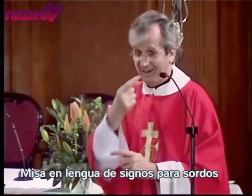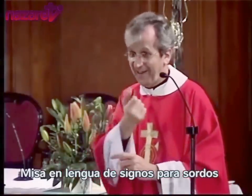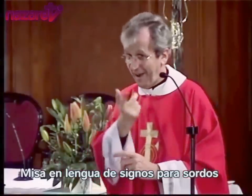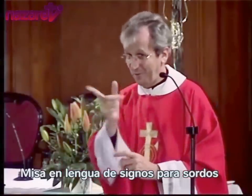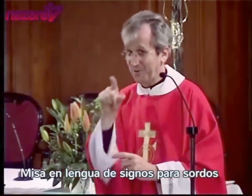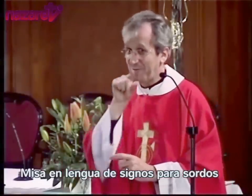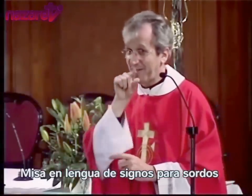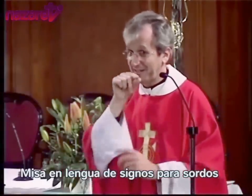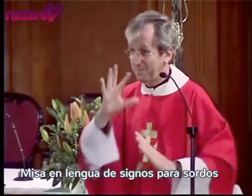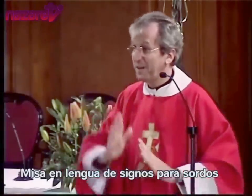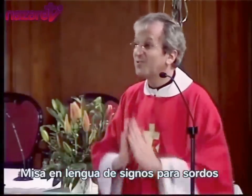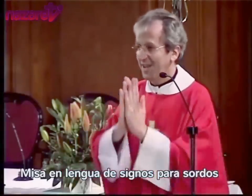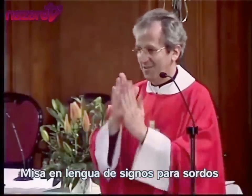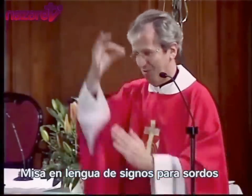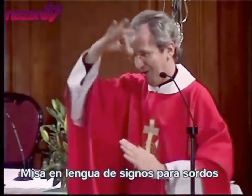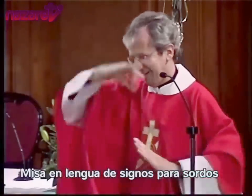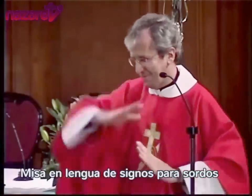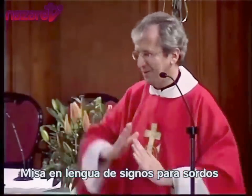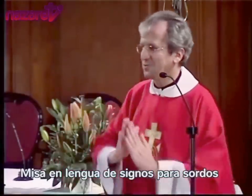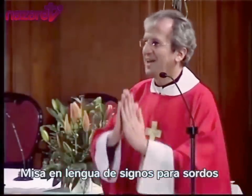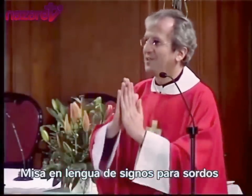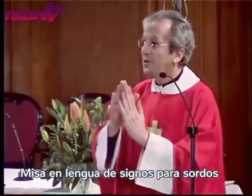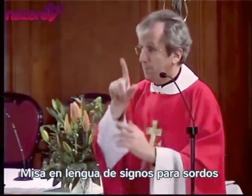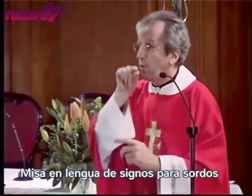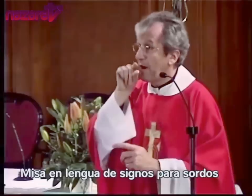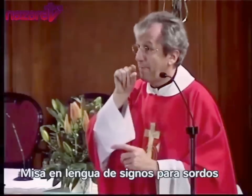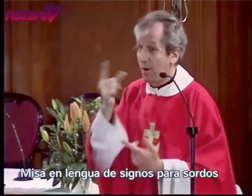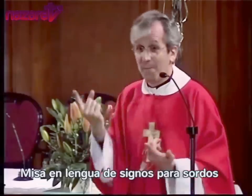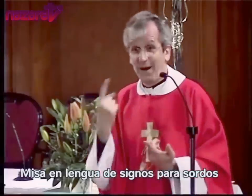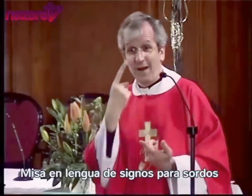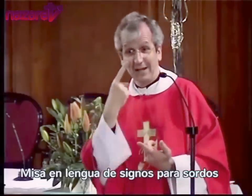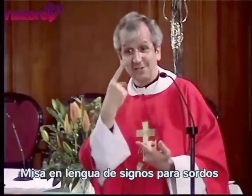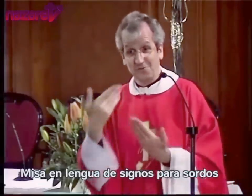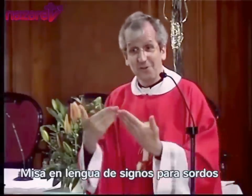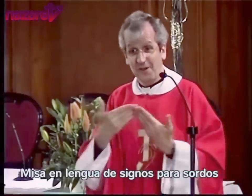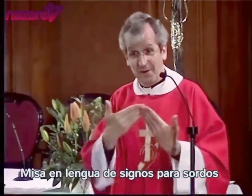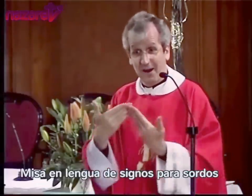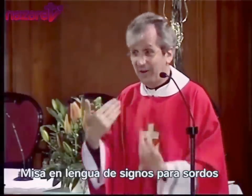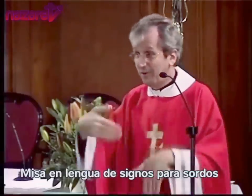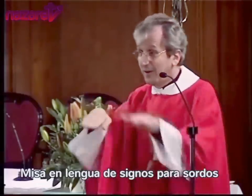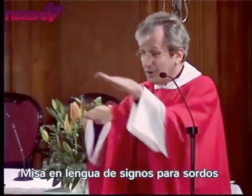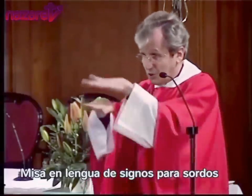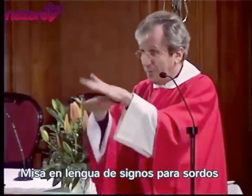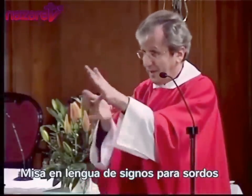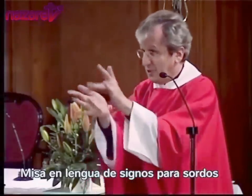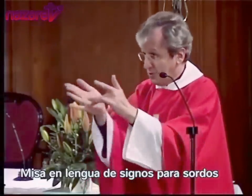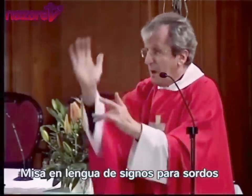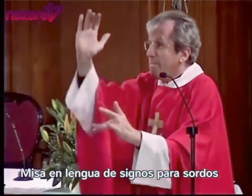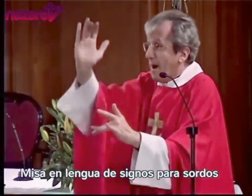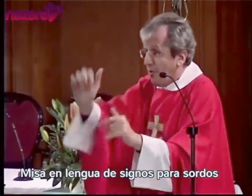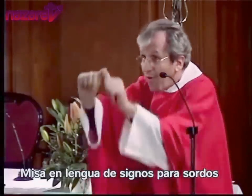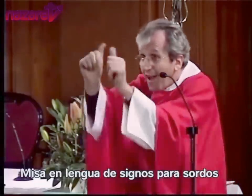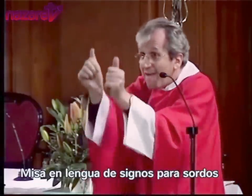podría hacer, ¿eh? Algunos todavía hacéis Espíritu Santo, pero la paloma, así nos lo dice el Evangelio, sobre